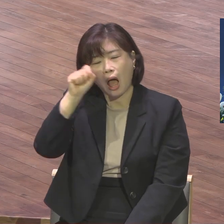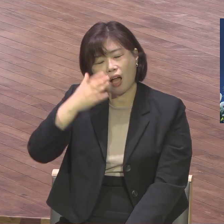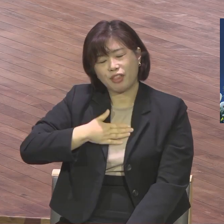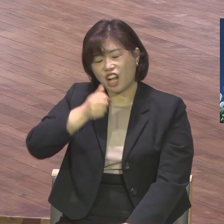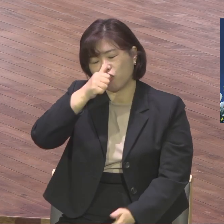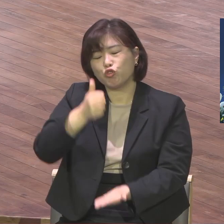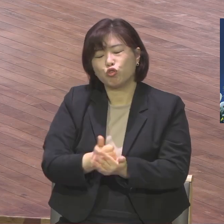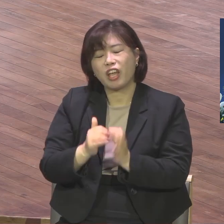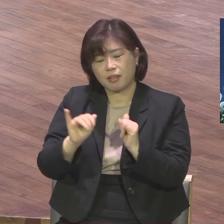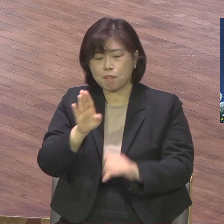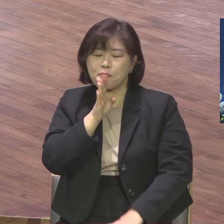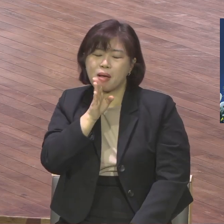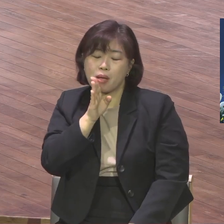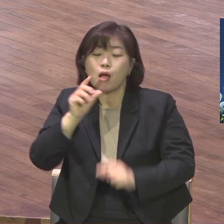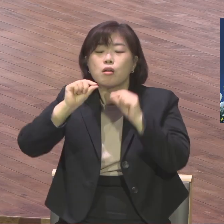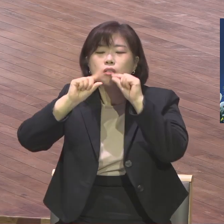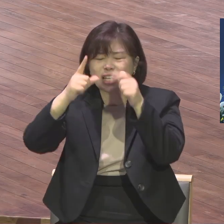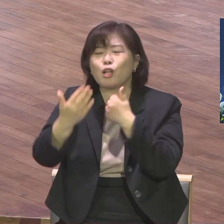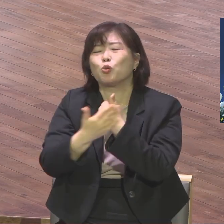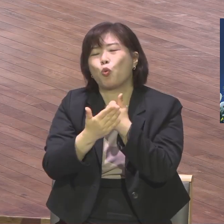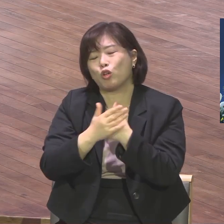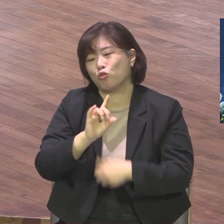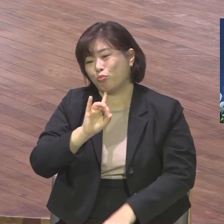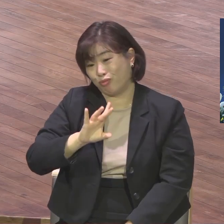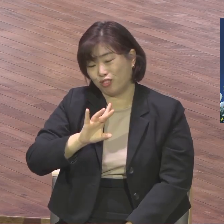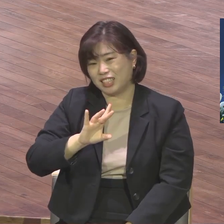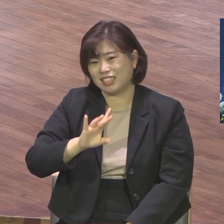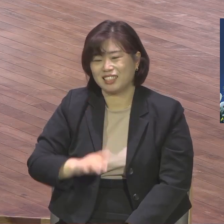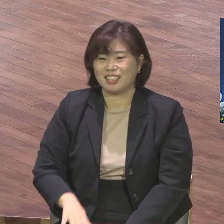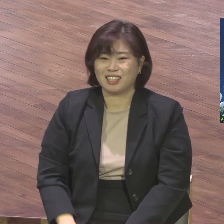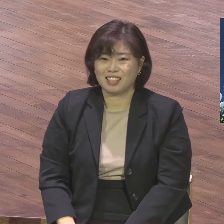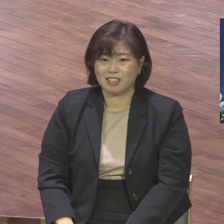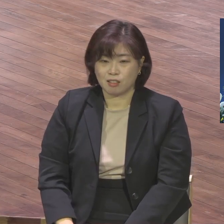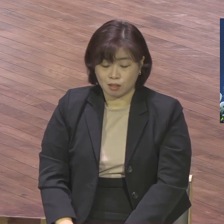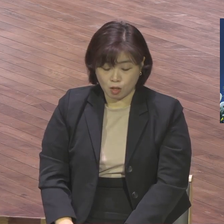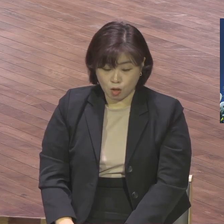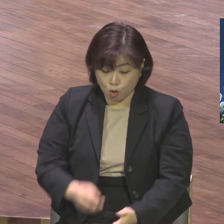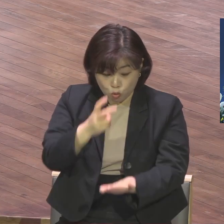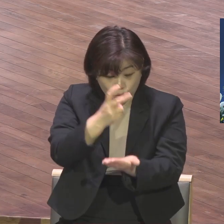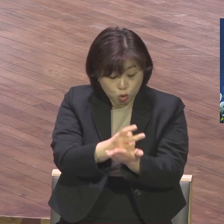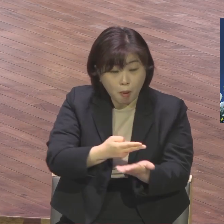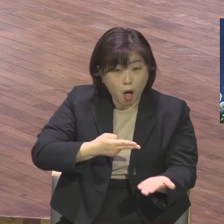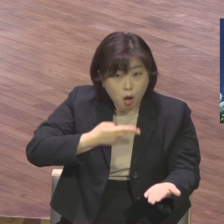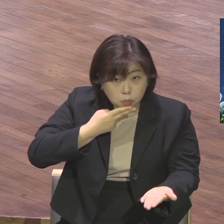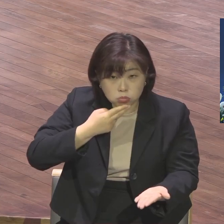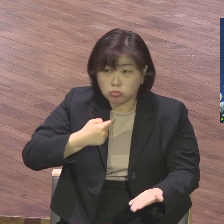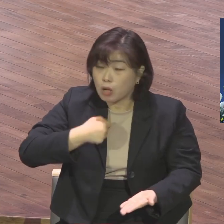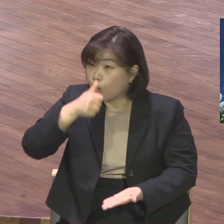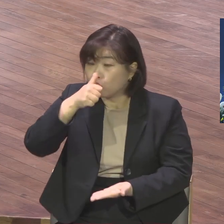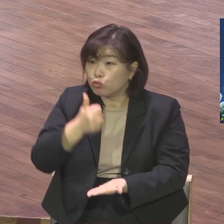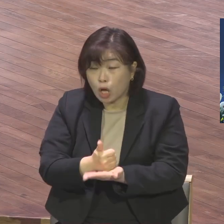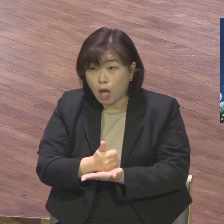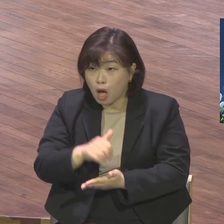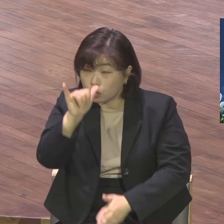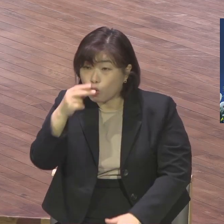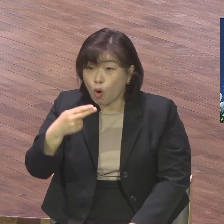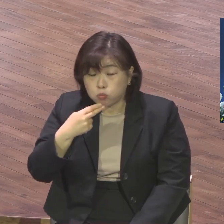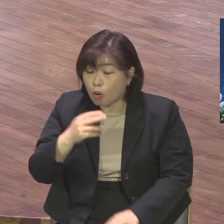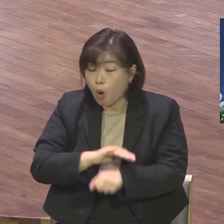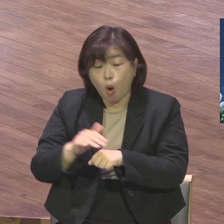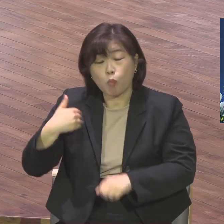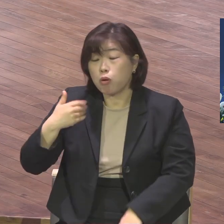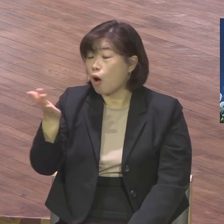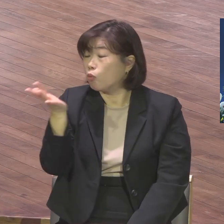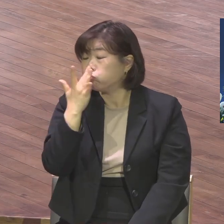모르잖아요. 이거 예수 안 믿는 사람은요 죄가 죄인 줄도 몰라요. 불신자들은 죄를 지음에도 죄인 줄도